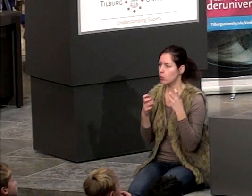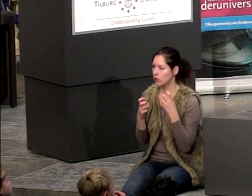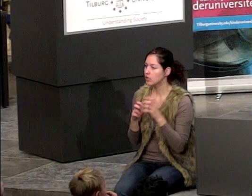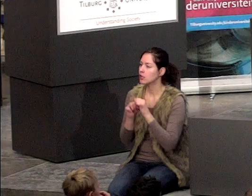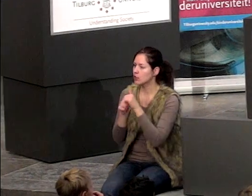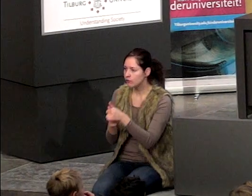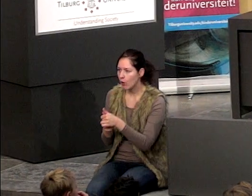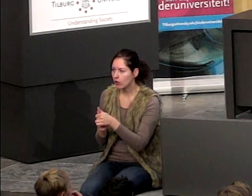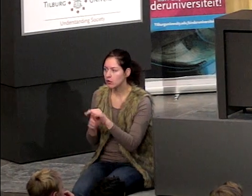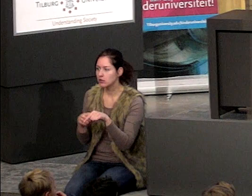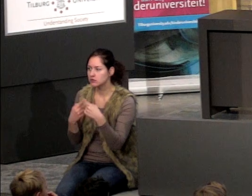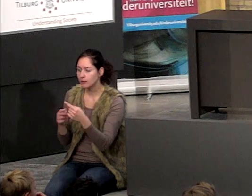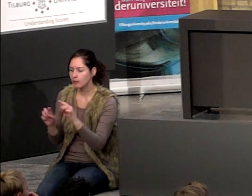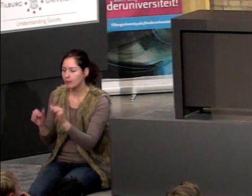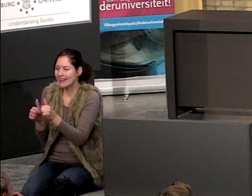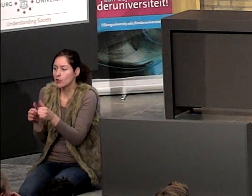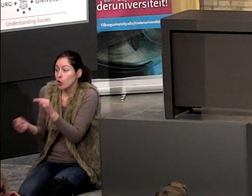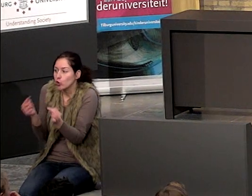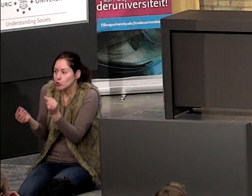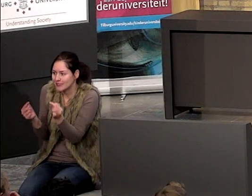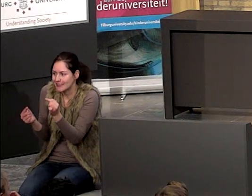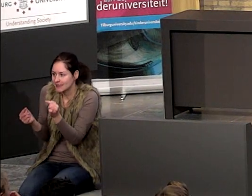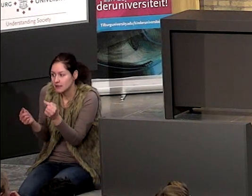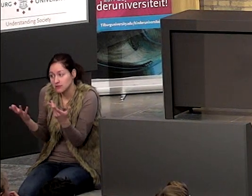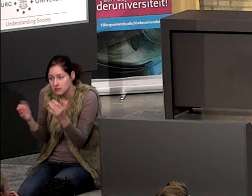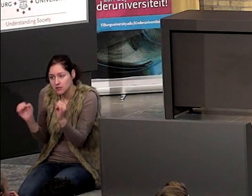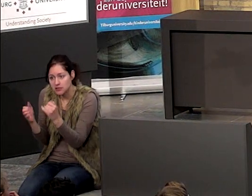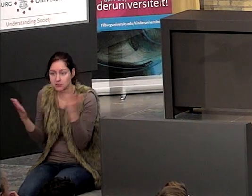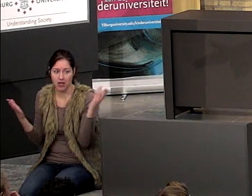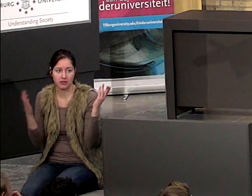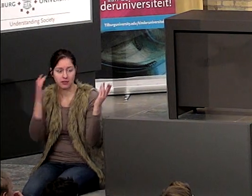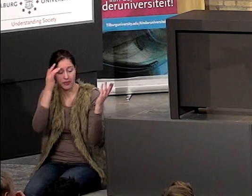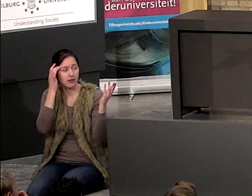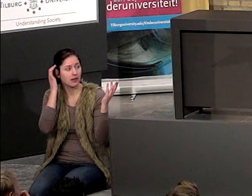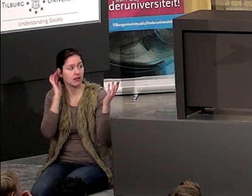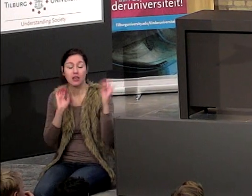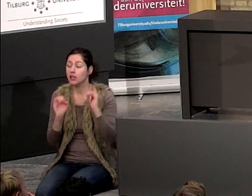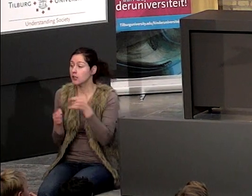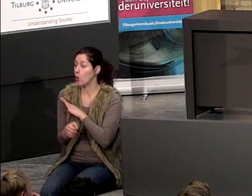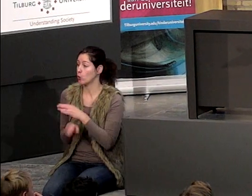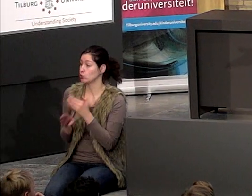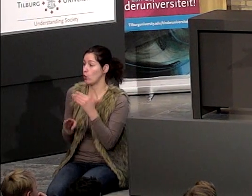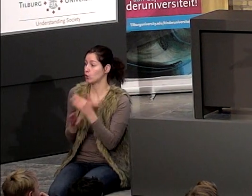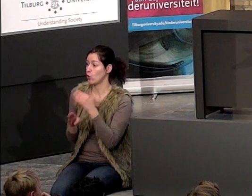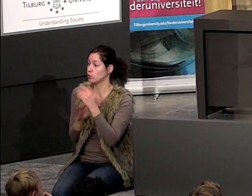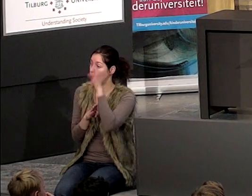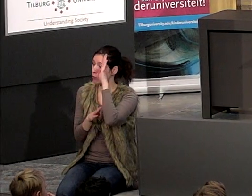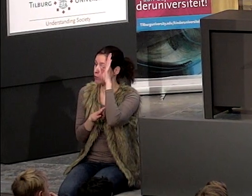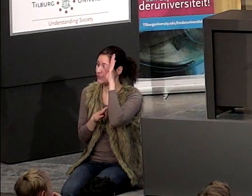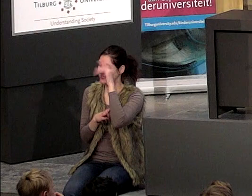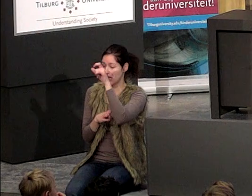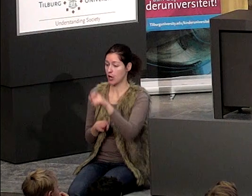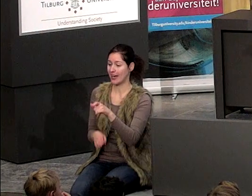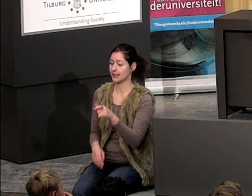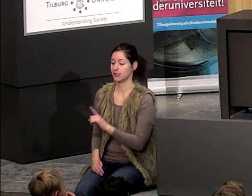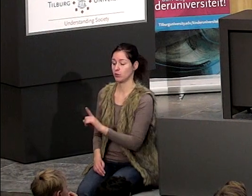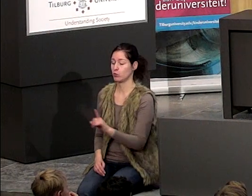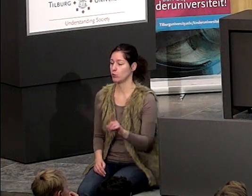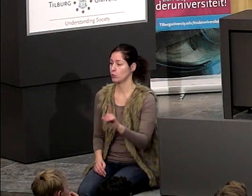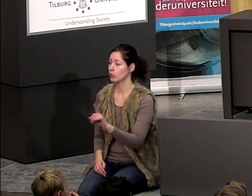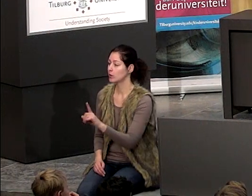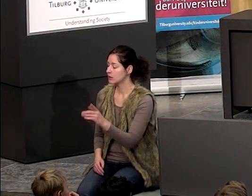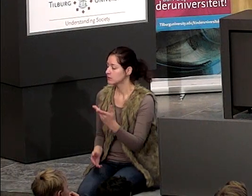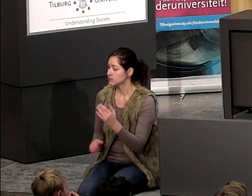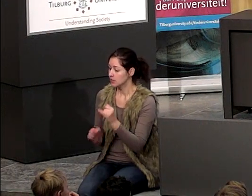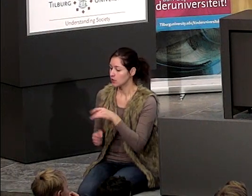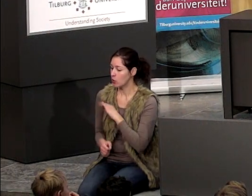dat misschien wel het begin van ruzie is. Ja? Je kunt ook de hele tijd een politieagent daar rond laten lopen. Maar je kunt ook zeggen, ja, 9 van